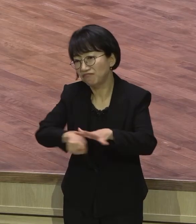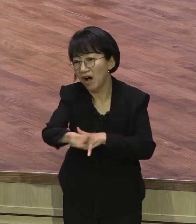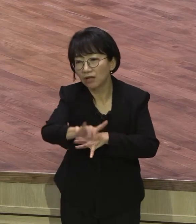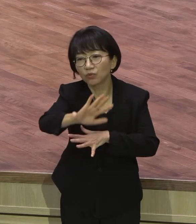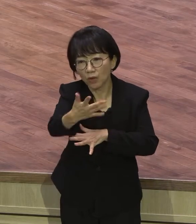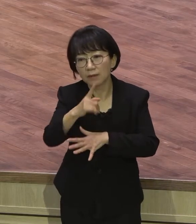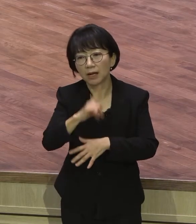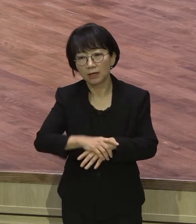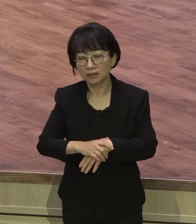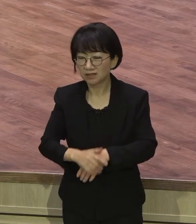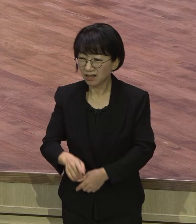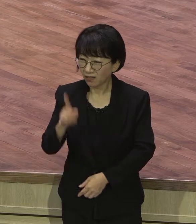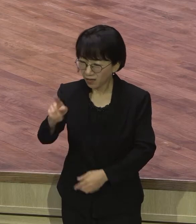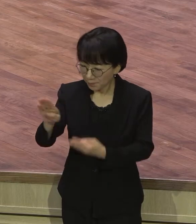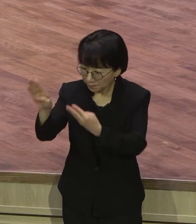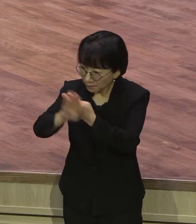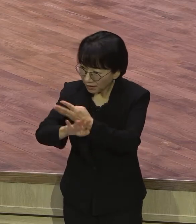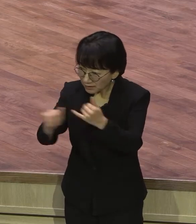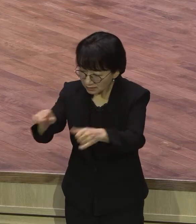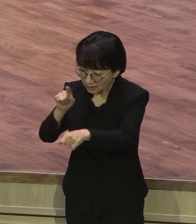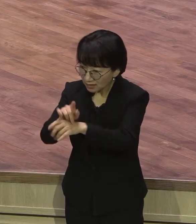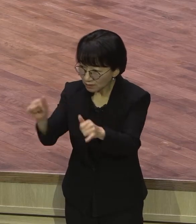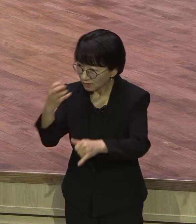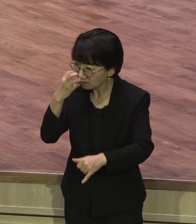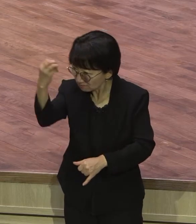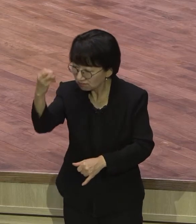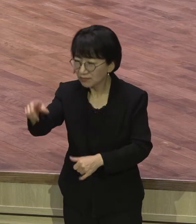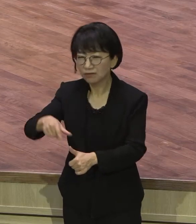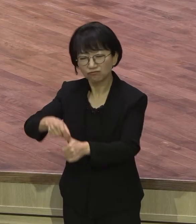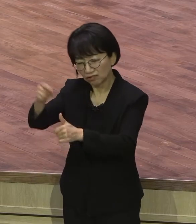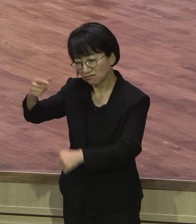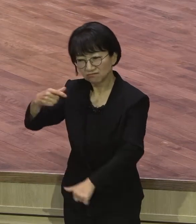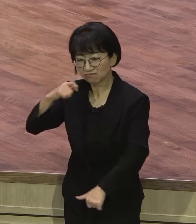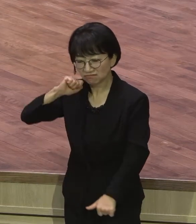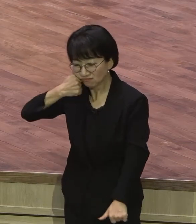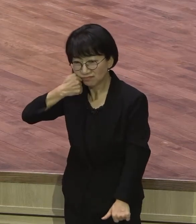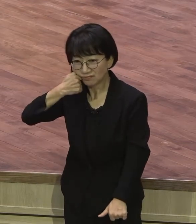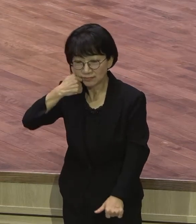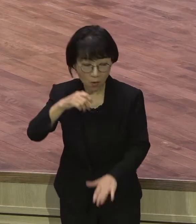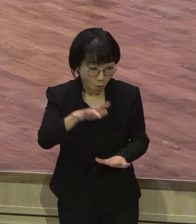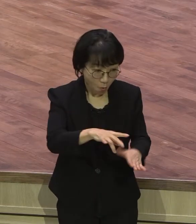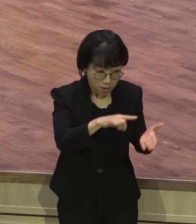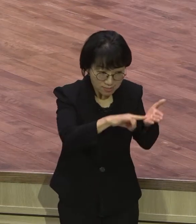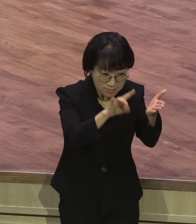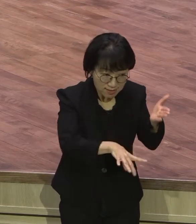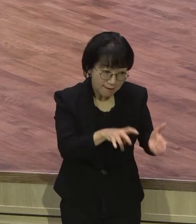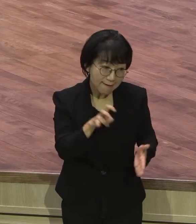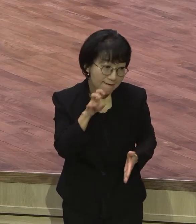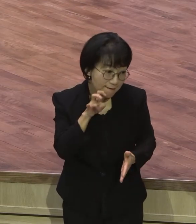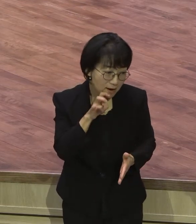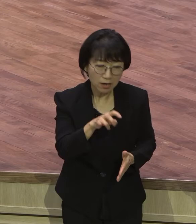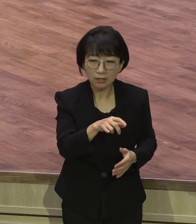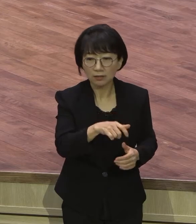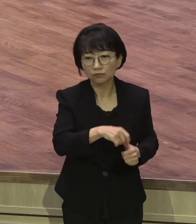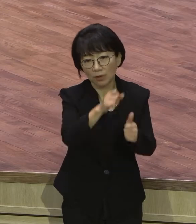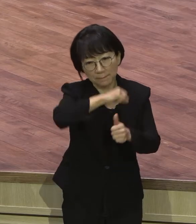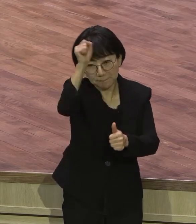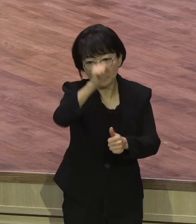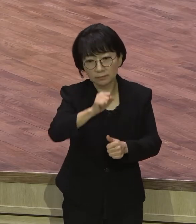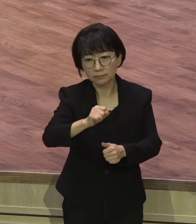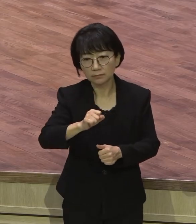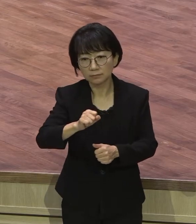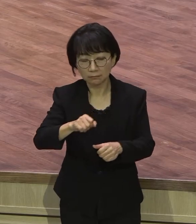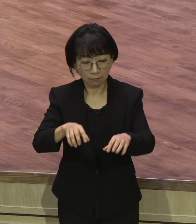바리새인 너희들 세가 너희들 구원 못 받아. 창기 세리가 구원 받아. 먼저 된 자 나중되고 나중된 자 먼저